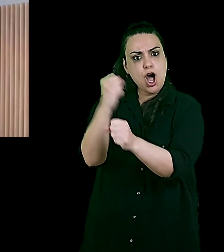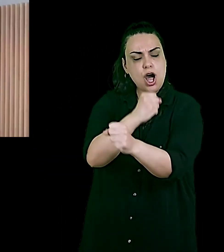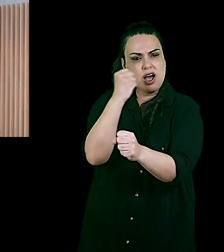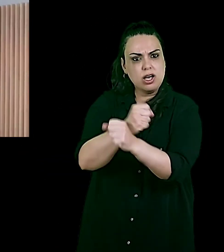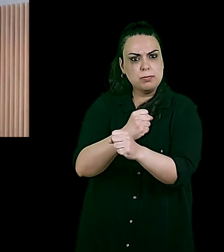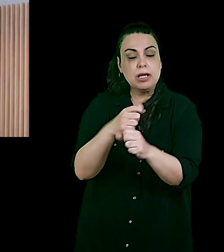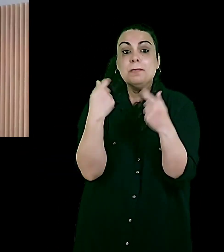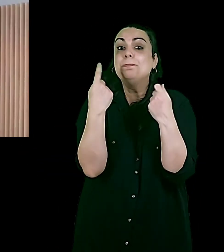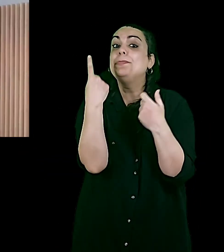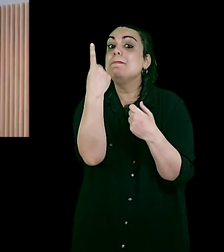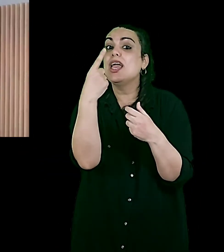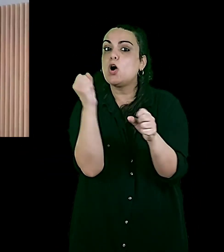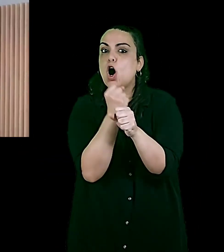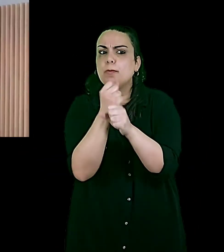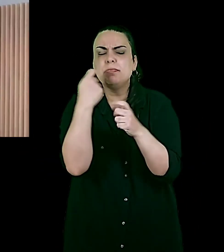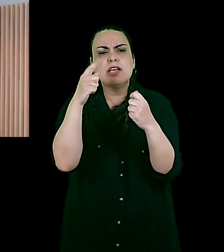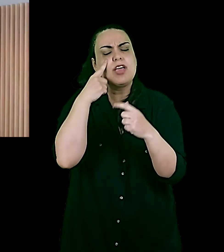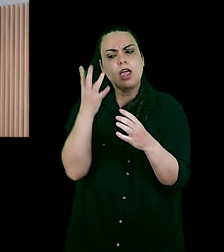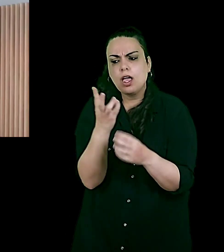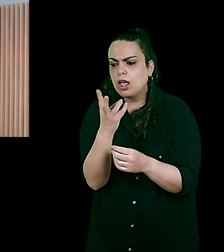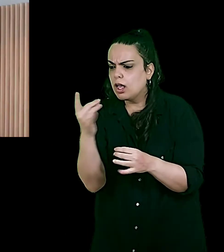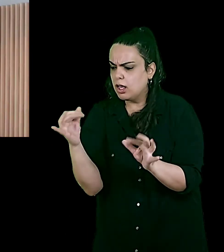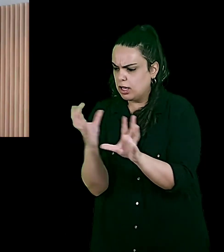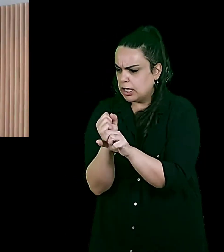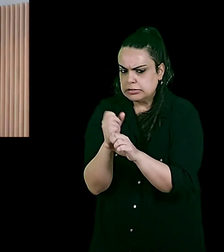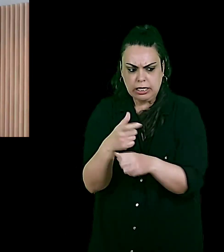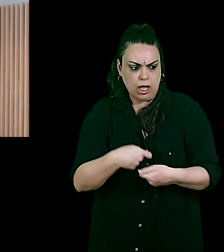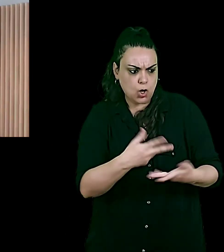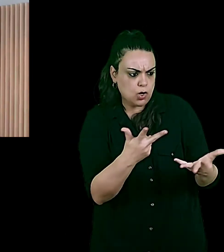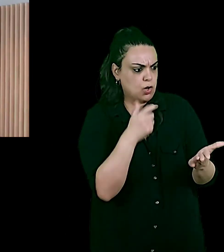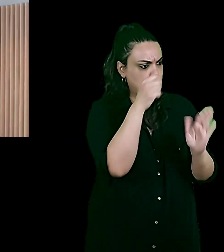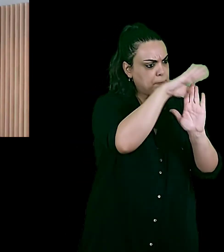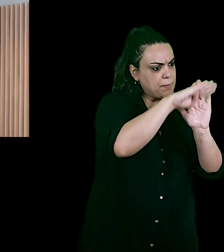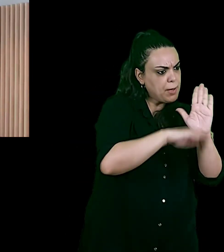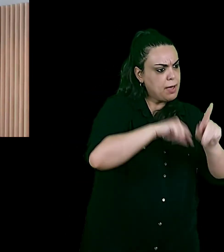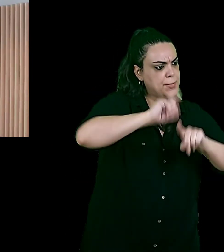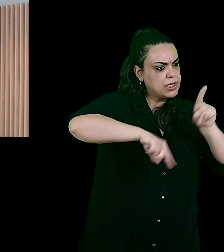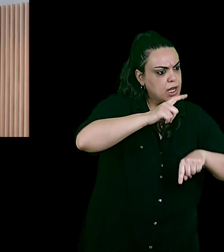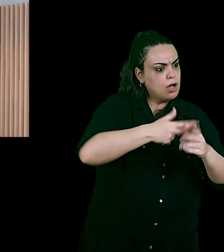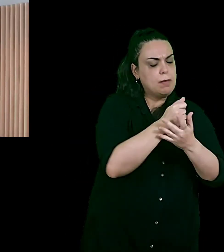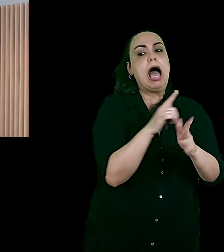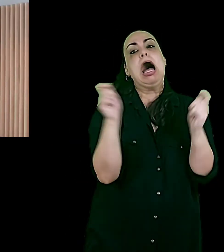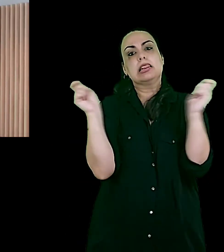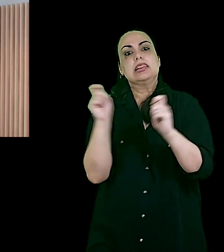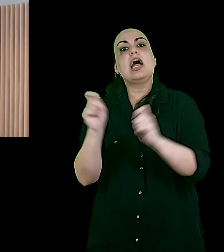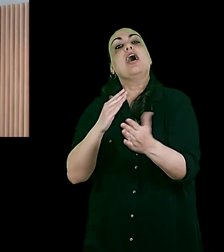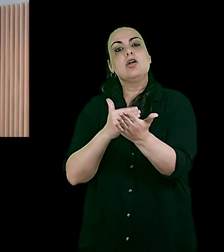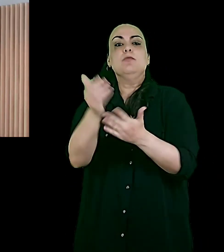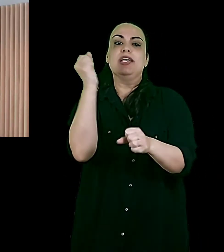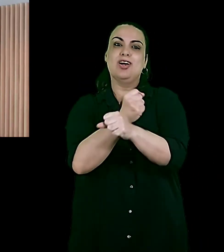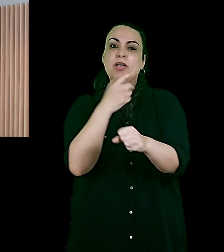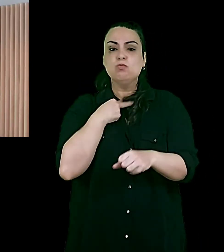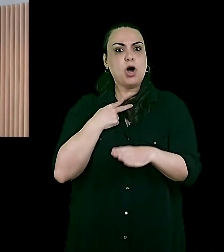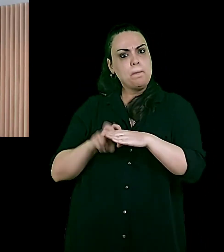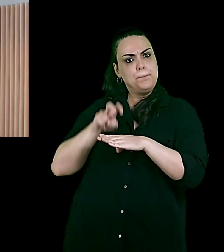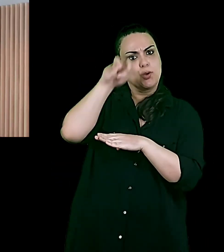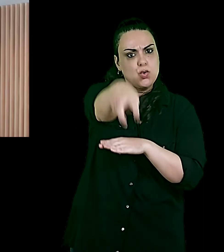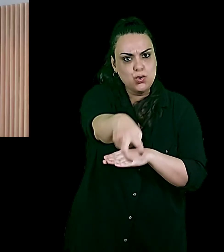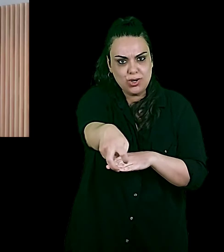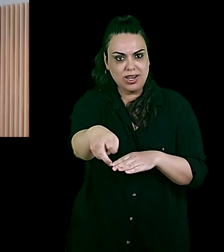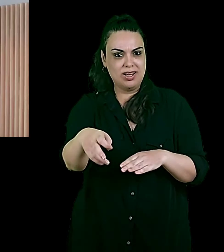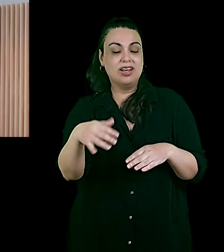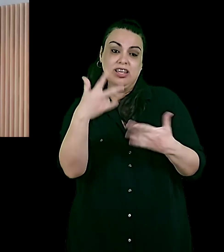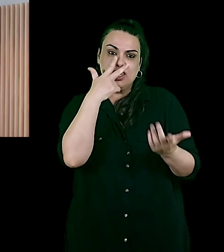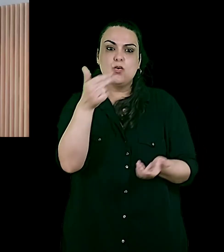começa a fazer sem saber os gastos, se vai ter condições de cumprir ela até o final? É a mesma coisa. Voltando para a mulher do fluxo